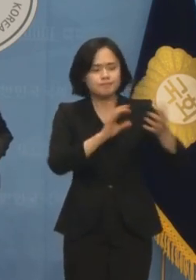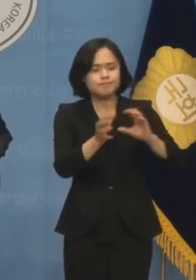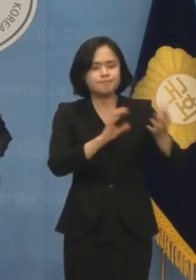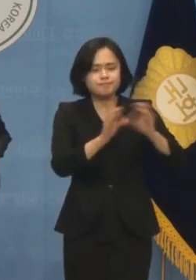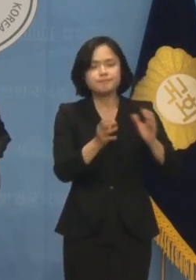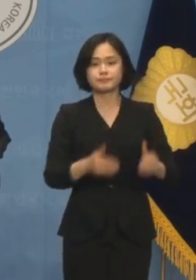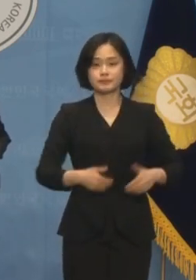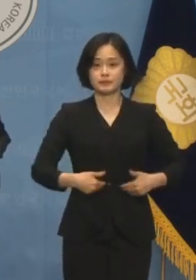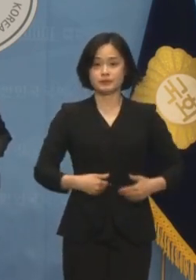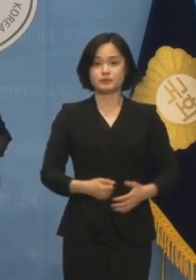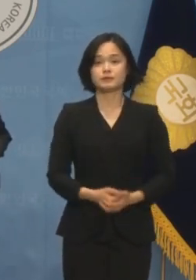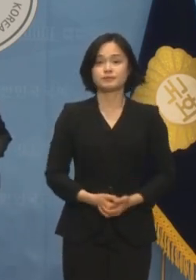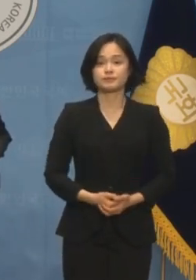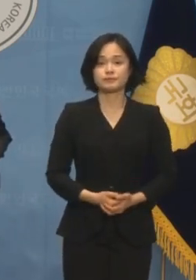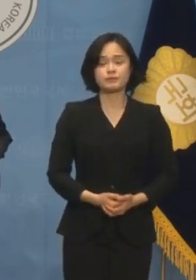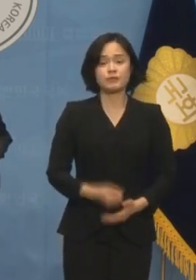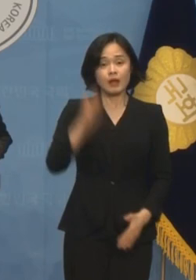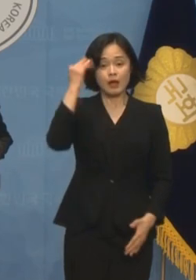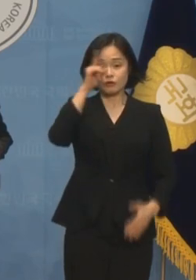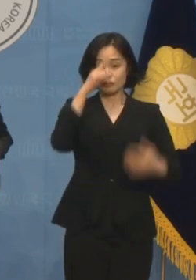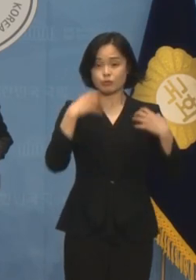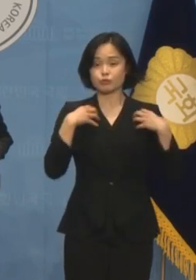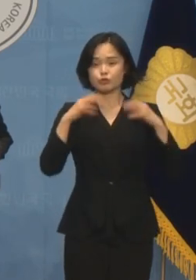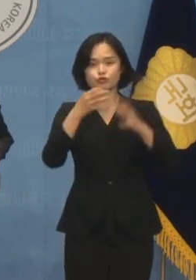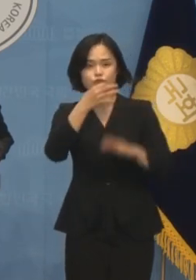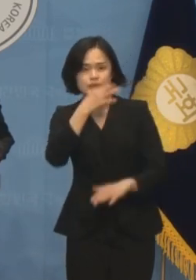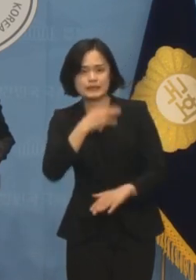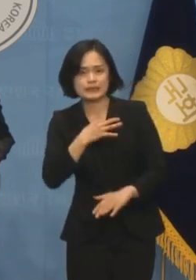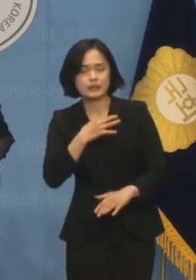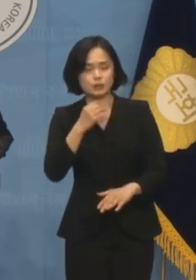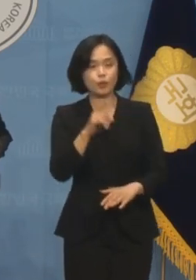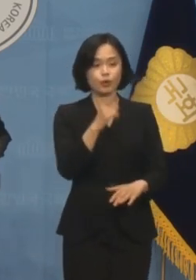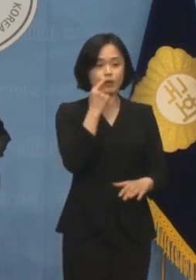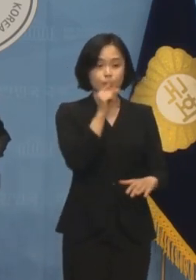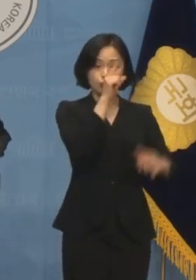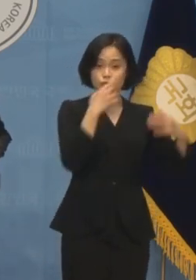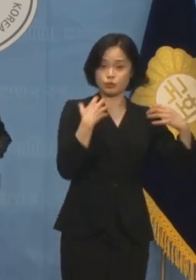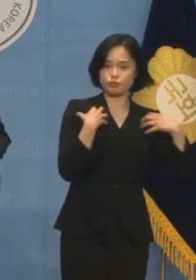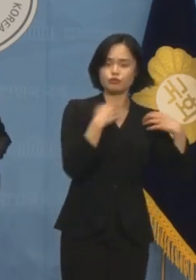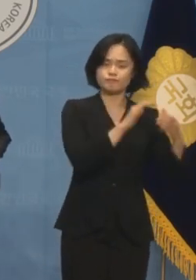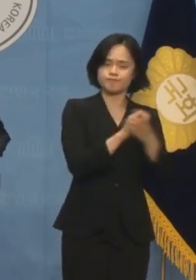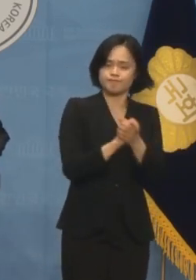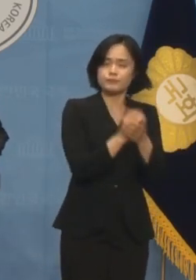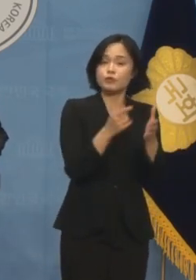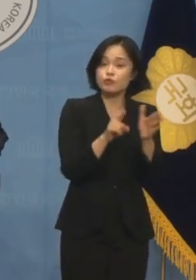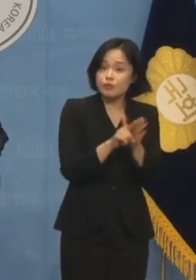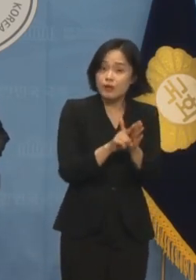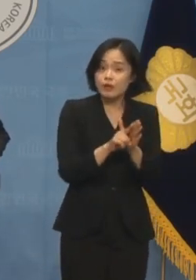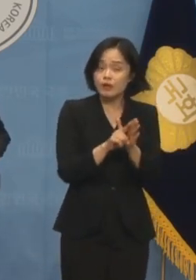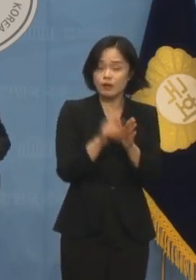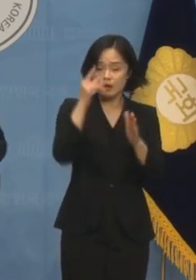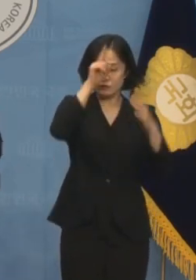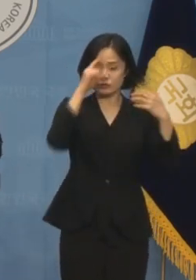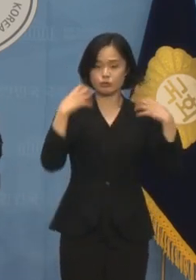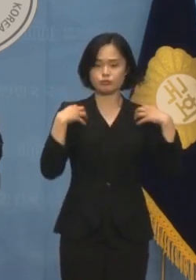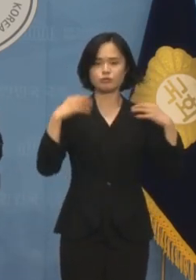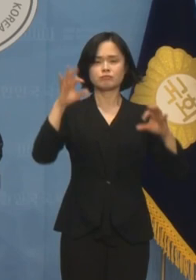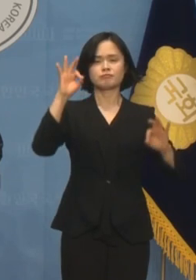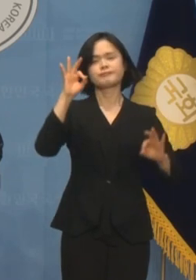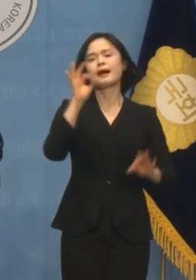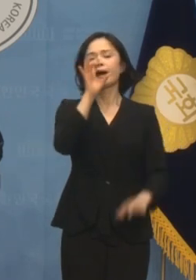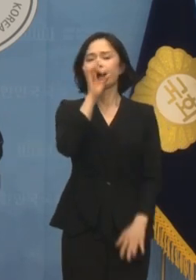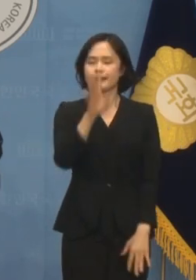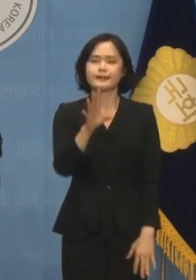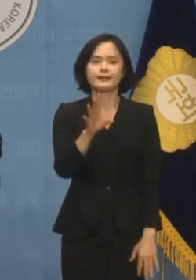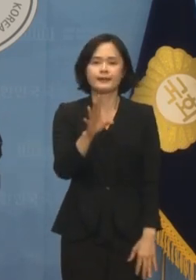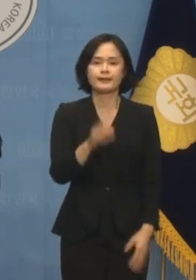우리 국익소와 한일 관계의 미래를 위해서 더 이상 우리 정부가 이번 사태를 방치해서는 안 됩니다. 해외 진출 국내